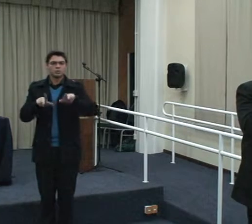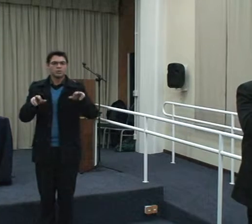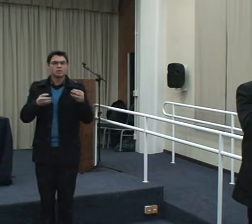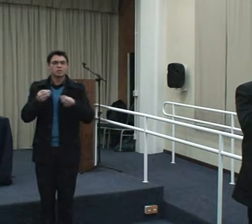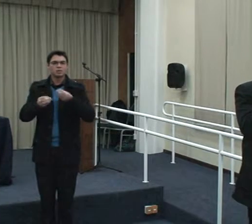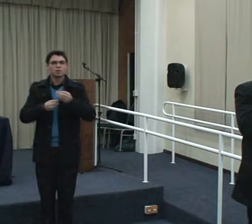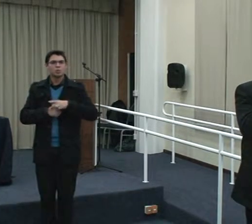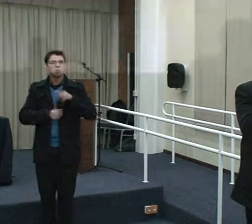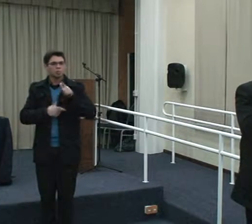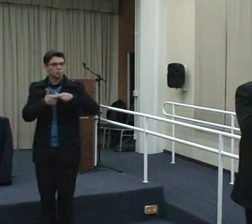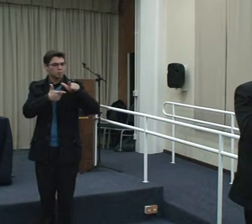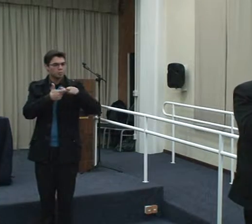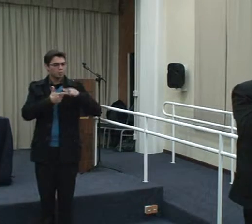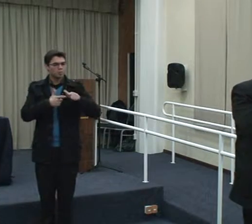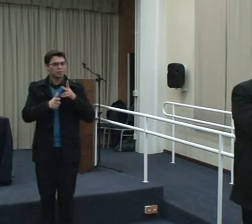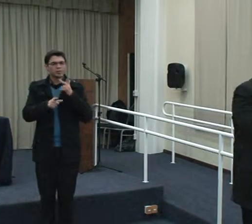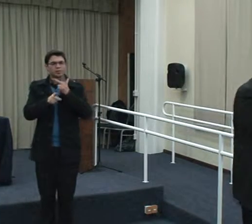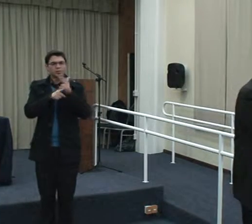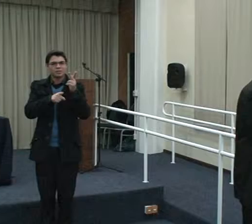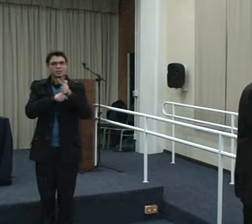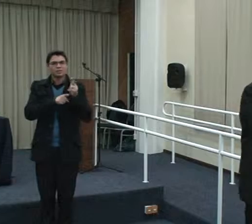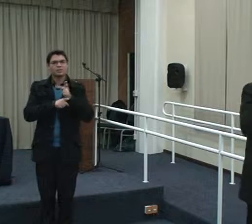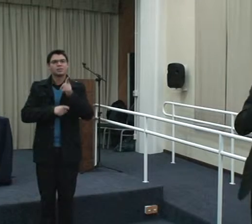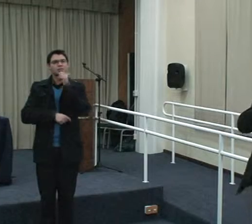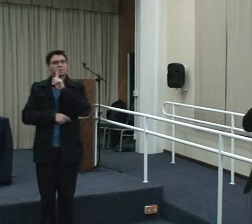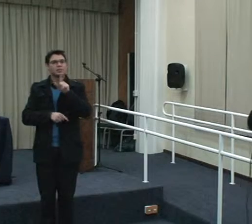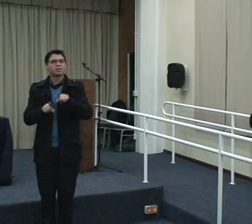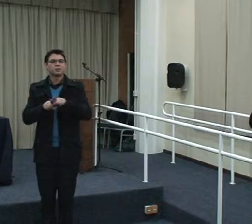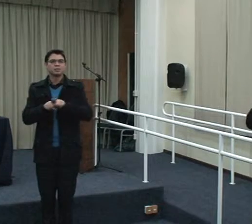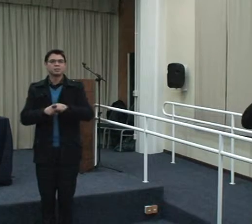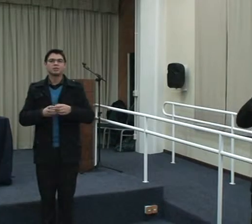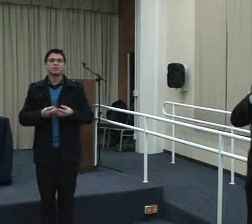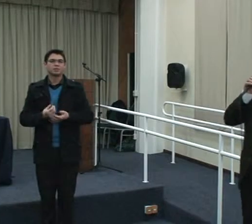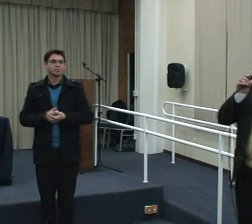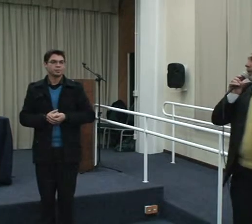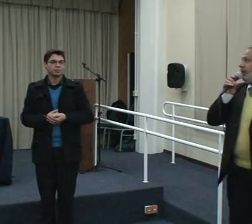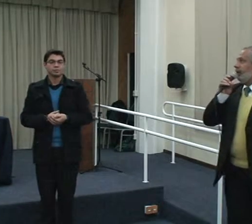guerra venceremos. Chegamos lá.